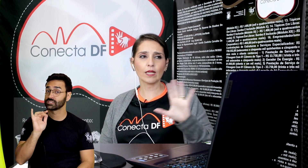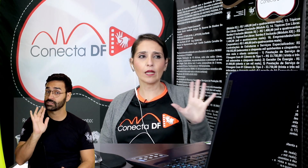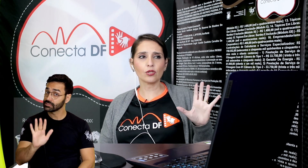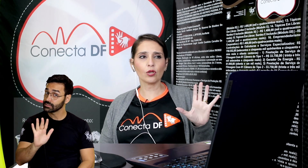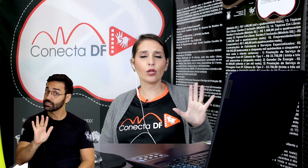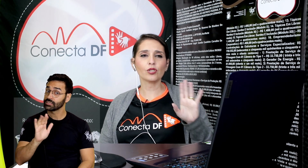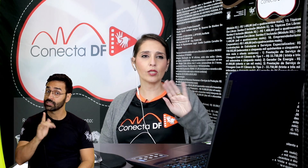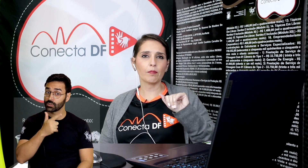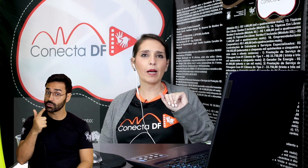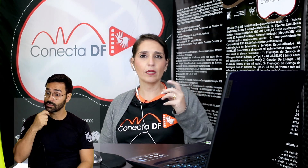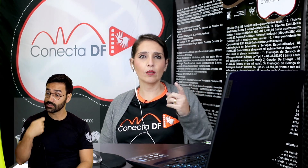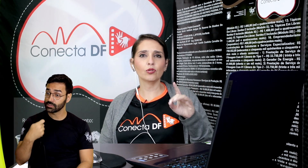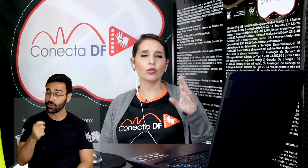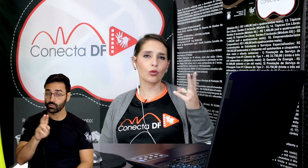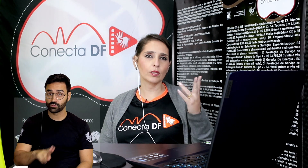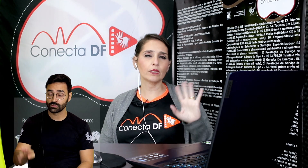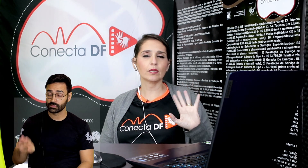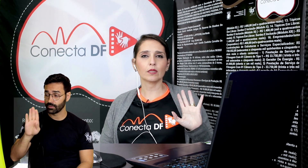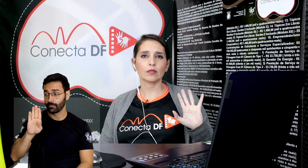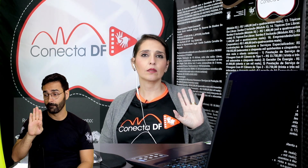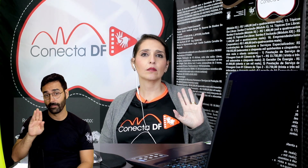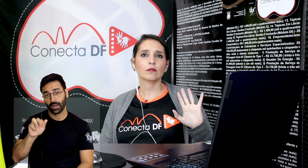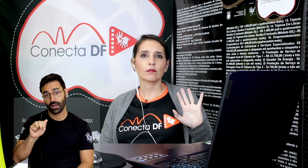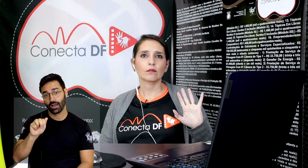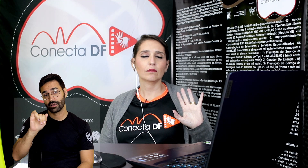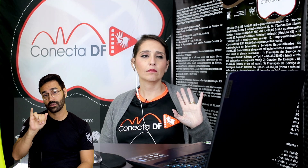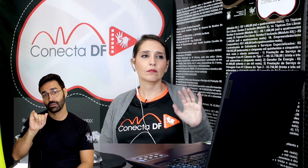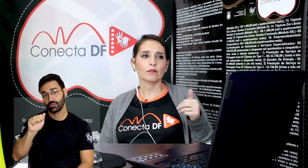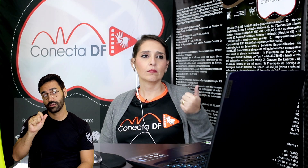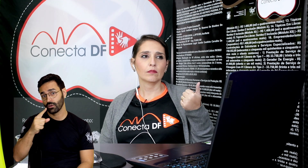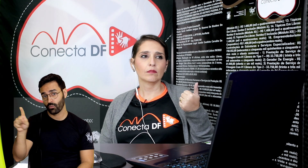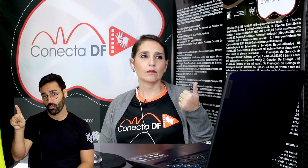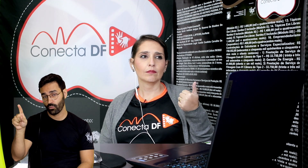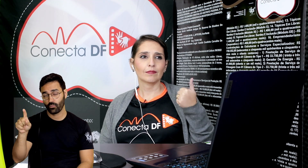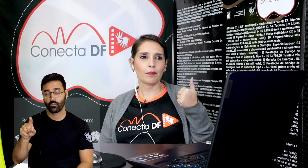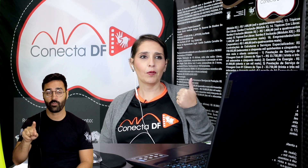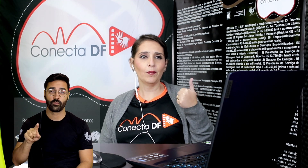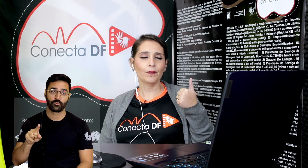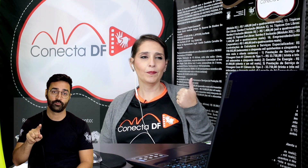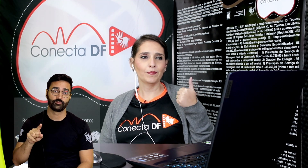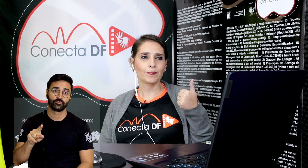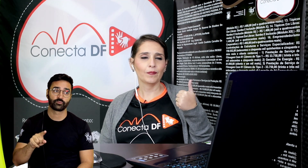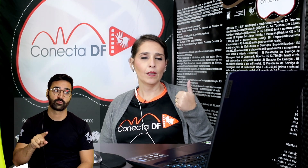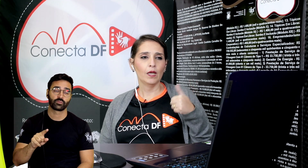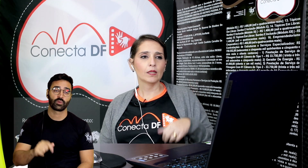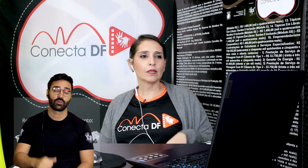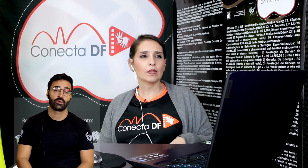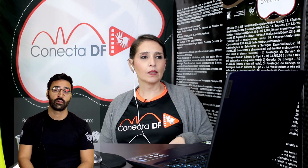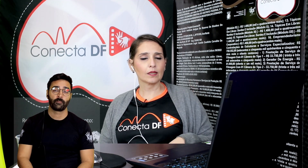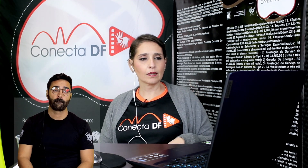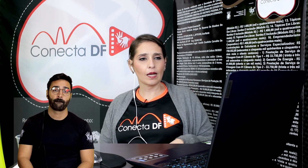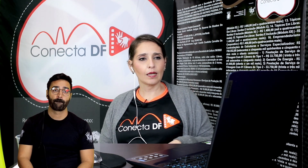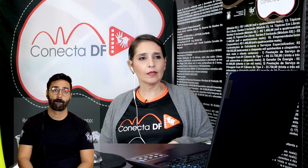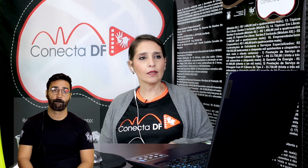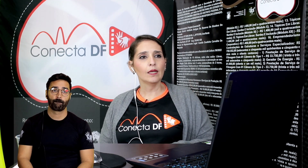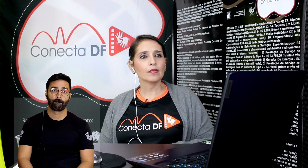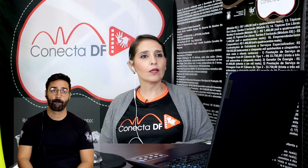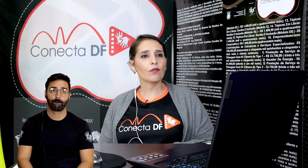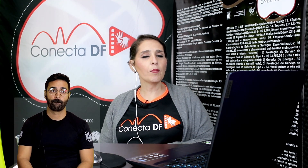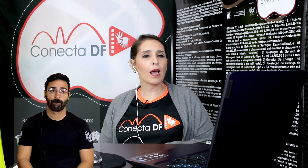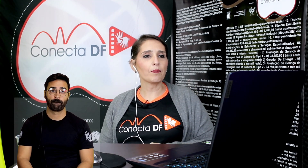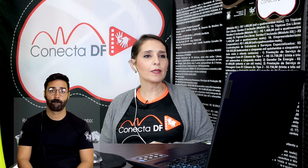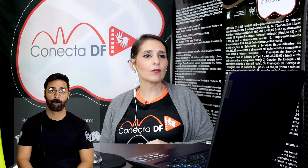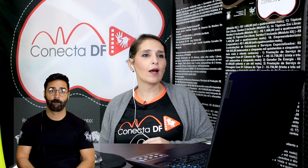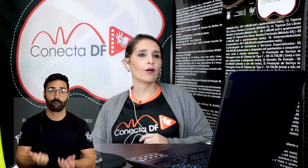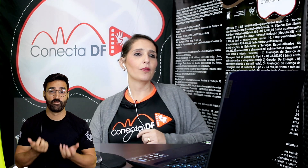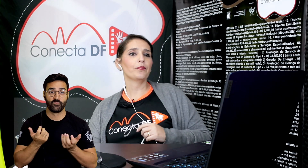dúvida, usa a datilologia. Né, baião de 2. Ah, tá. Tá bom? Obrigada. Nada. Então,